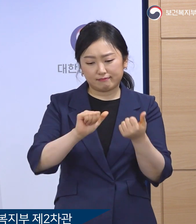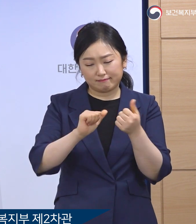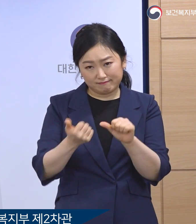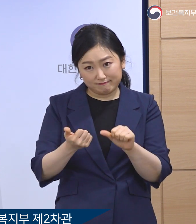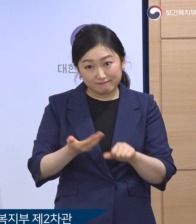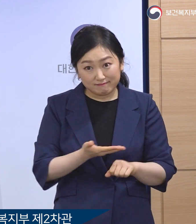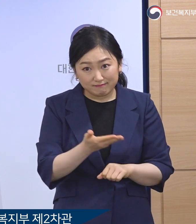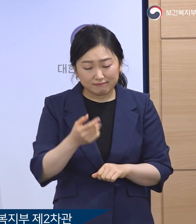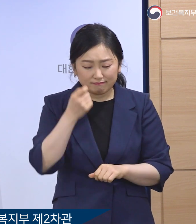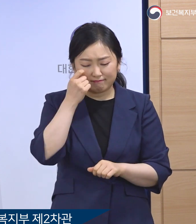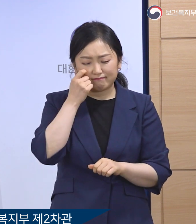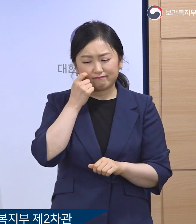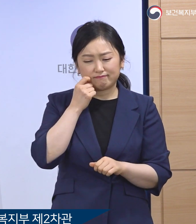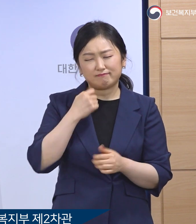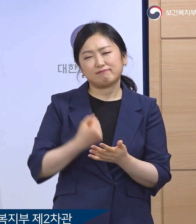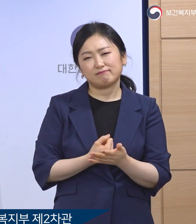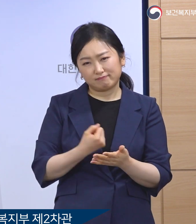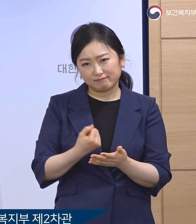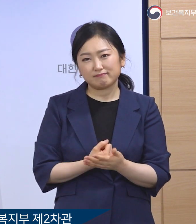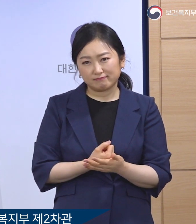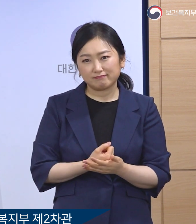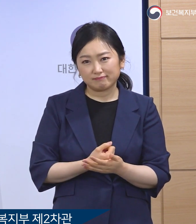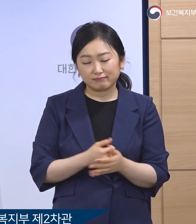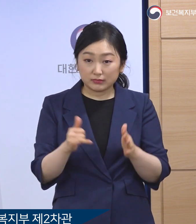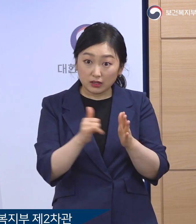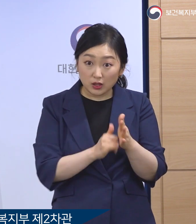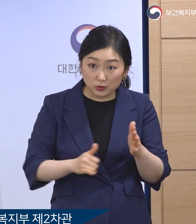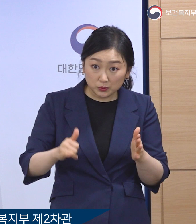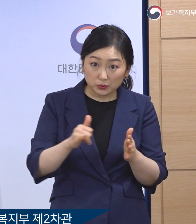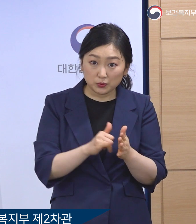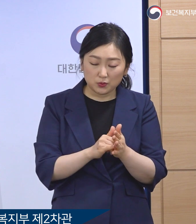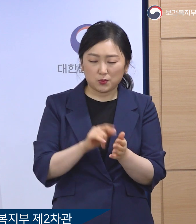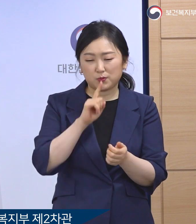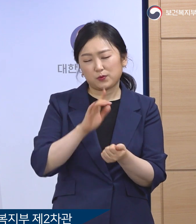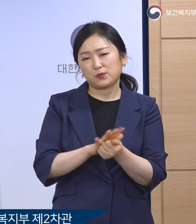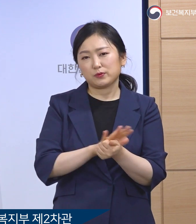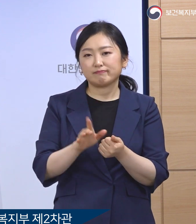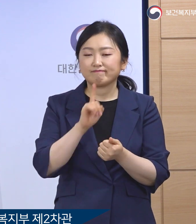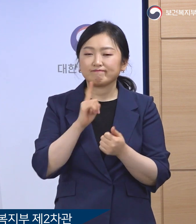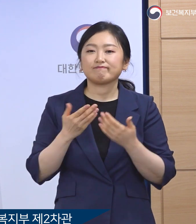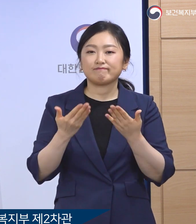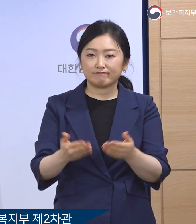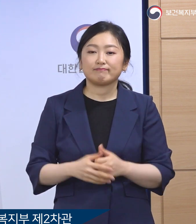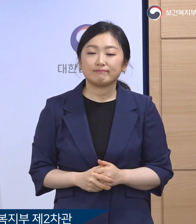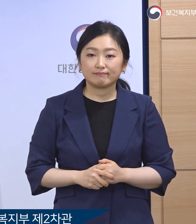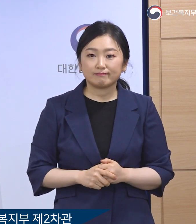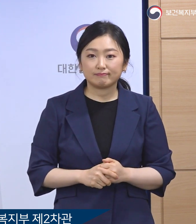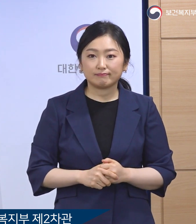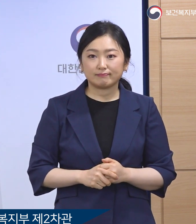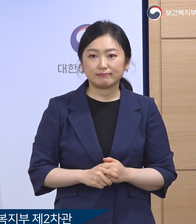달리하신 모든 분의 명복을 빌고 유가족께도 위로의 말씀을 드립니다.